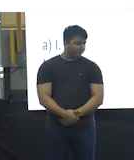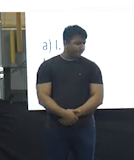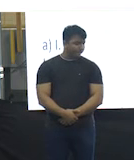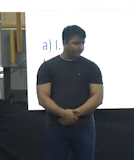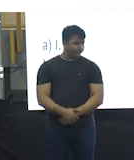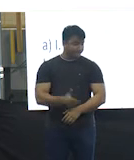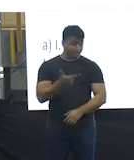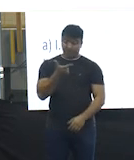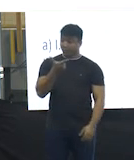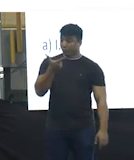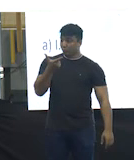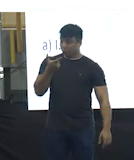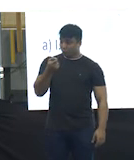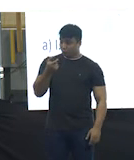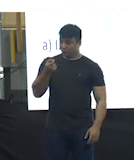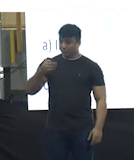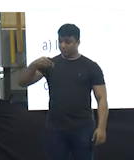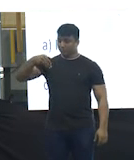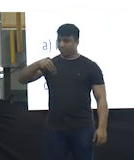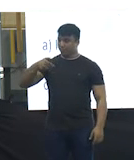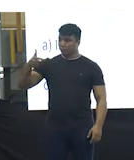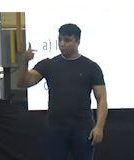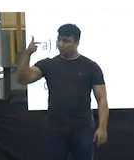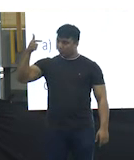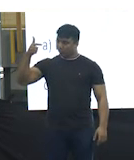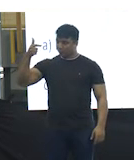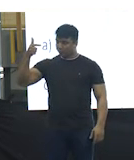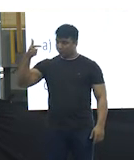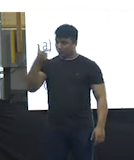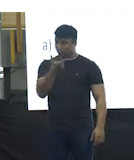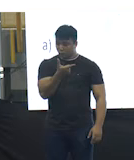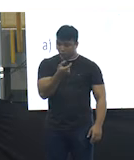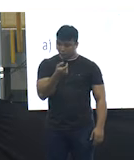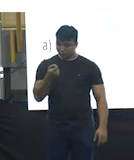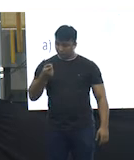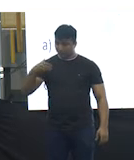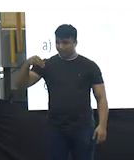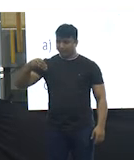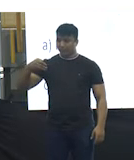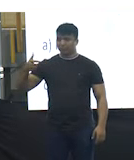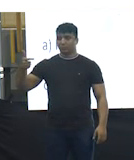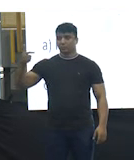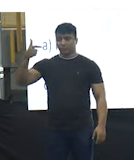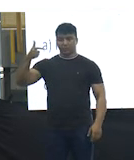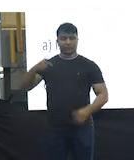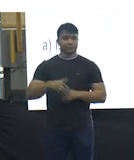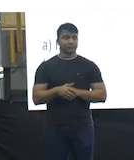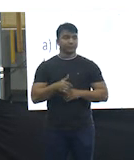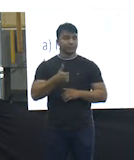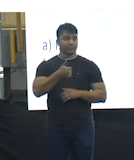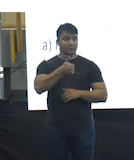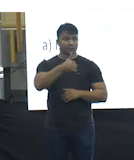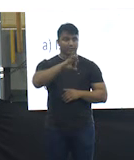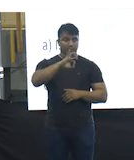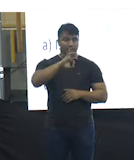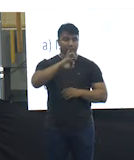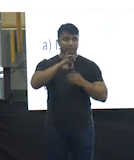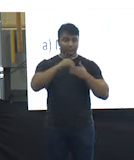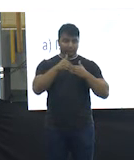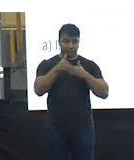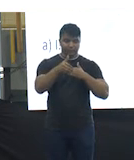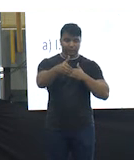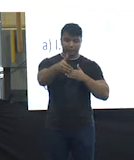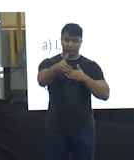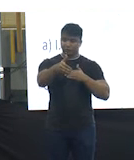metros quadrados. 200 metros quadrados. Ele deve ter 10 de